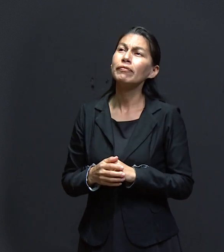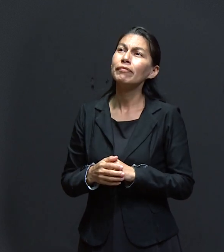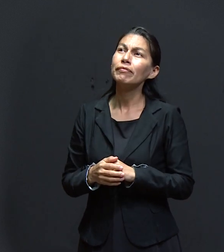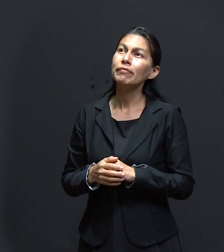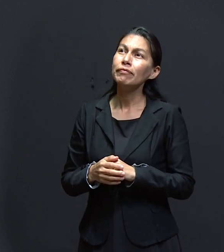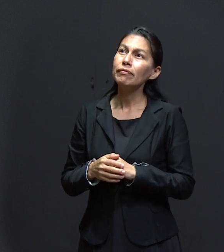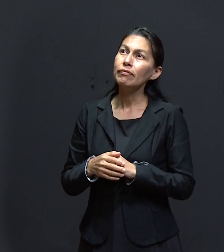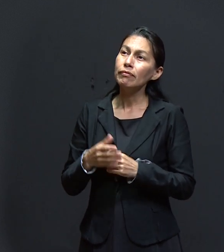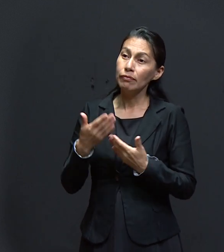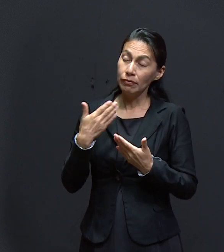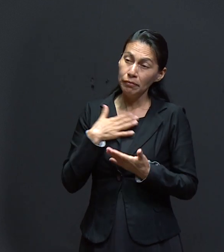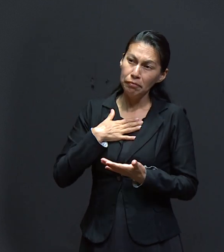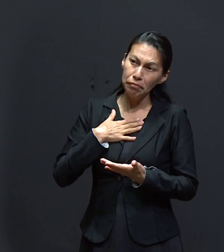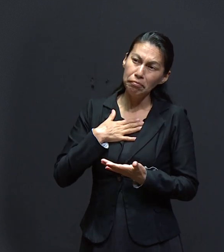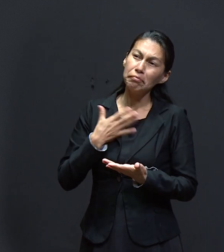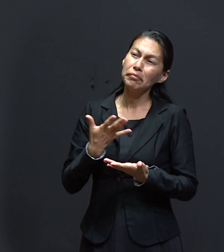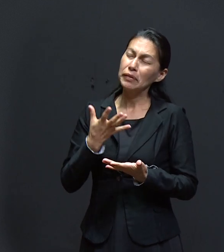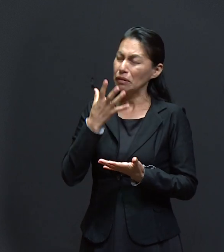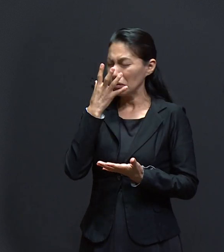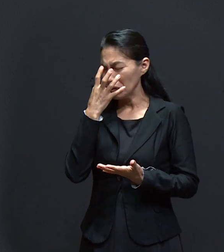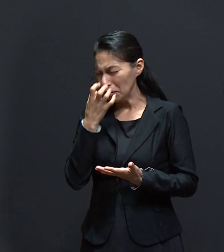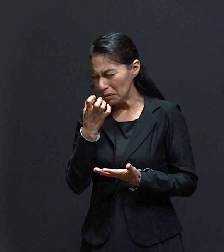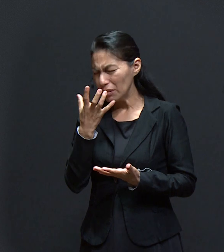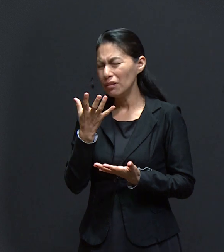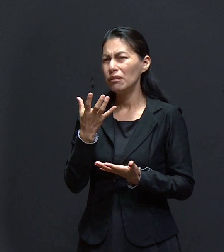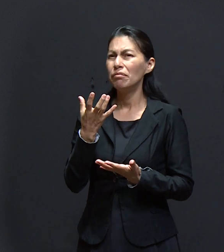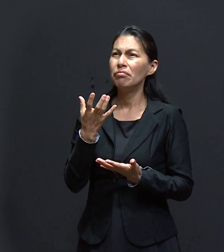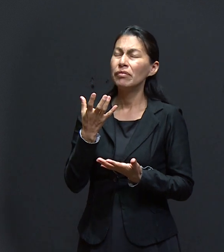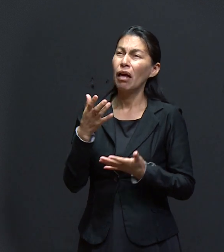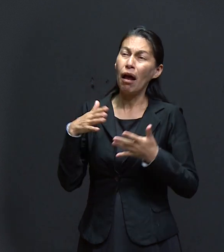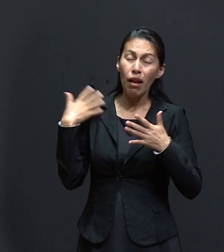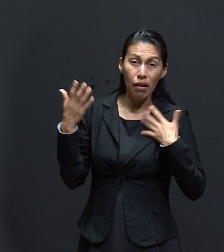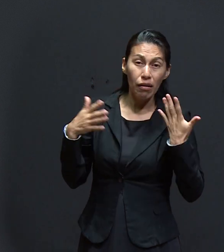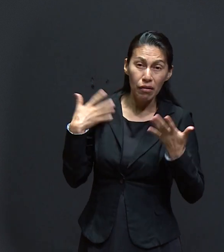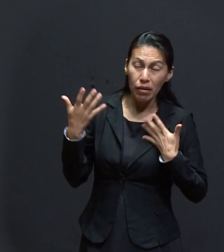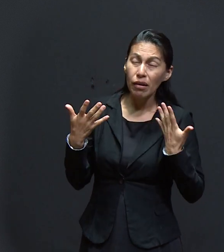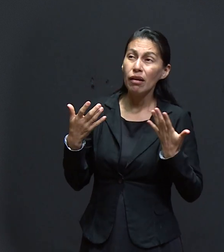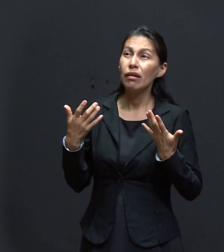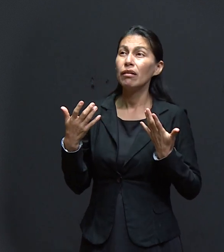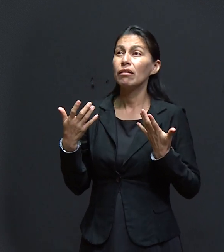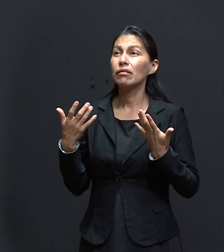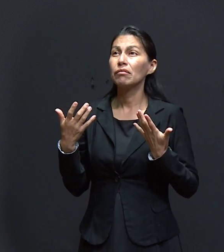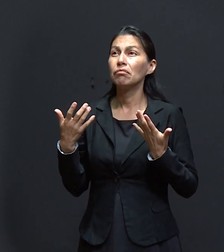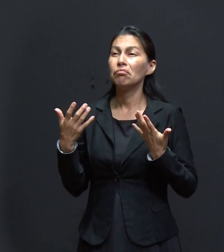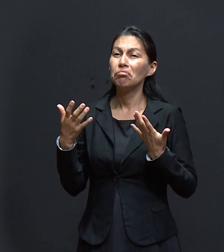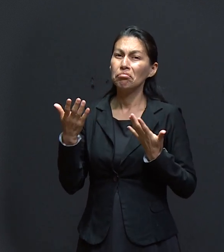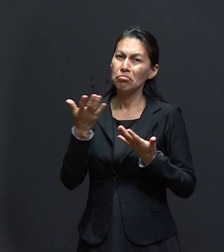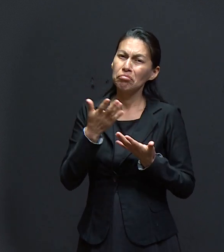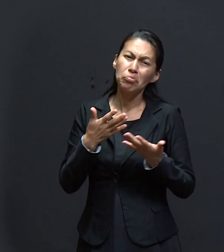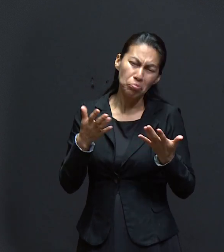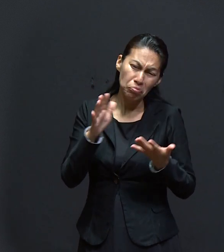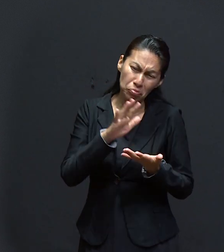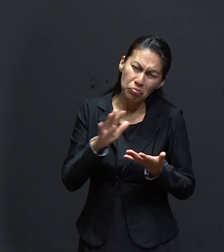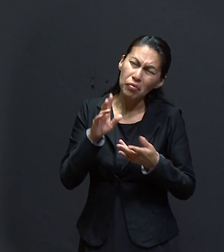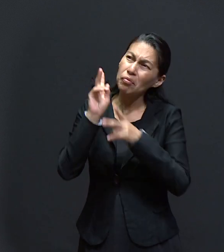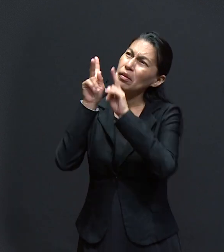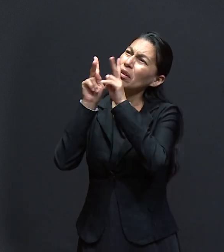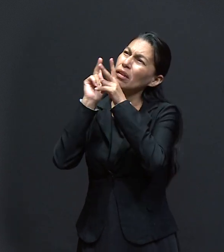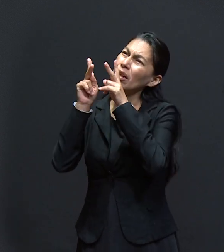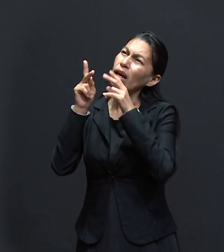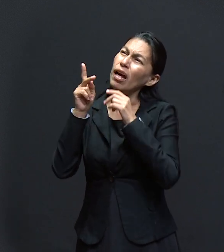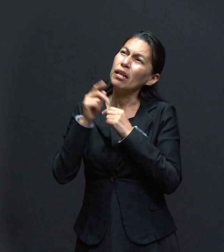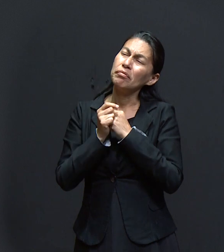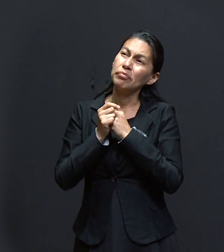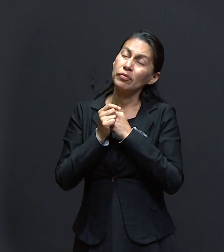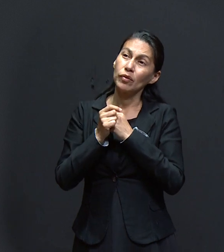con como compadre con amigos puedo contar mis tristezas mis alegrías y